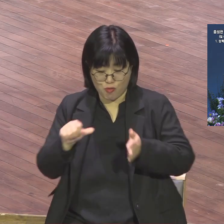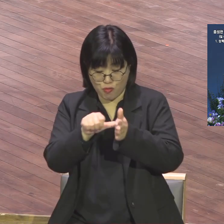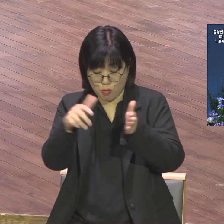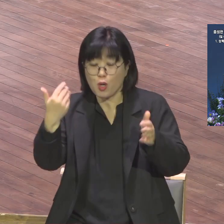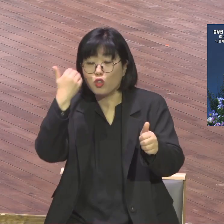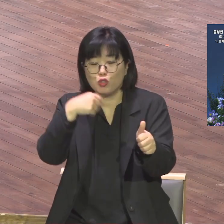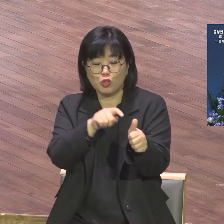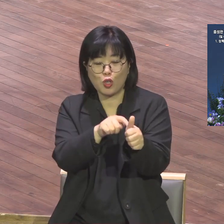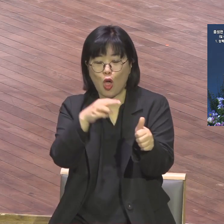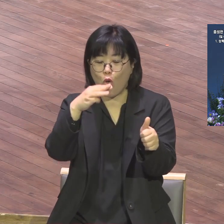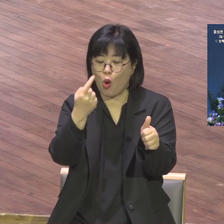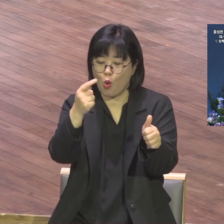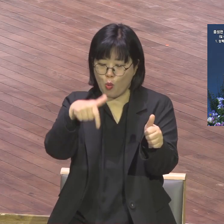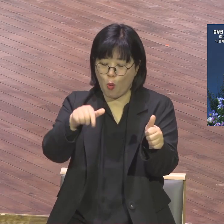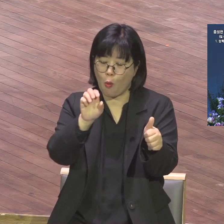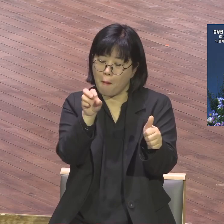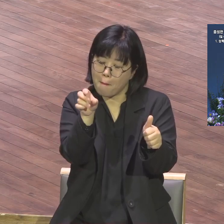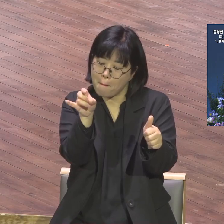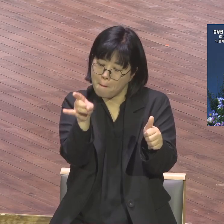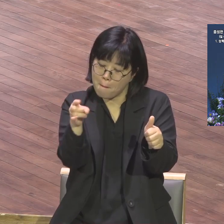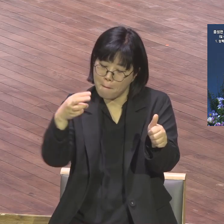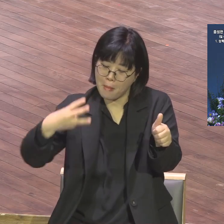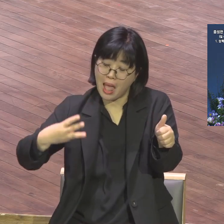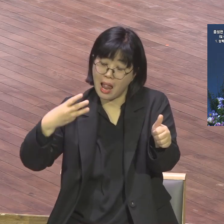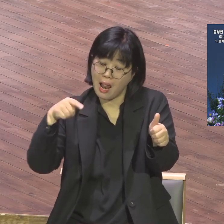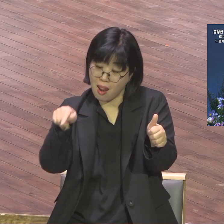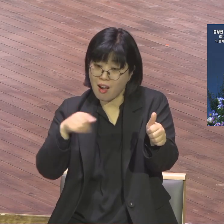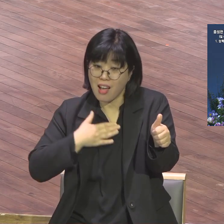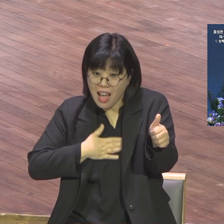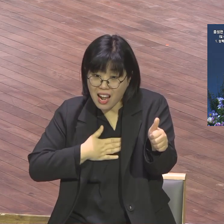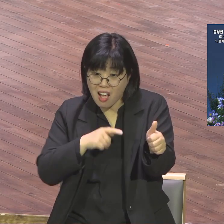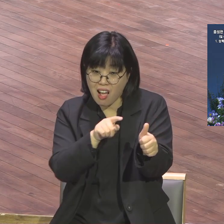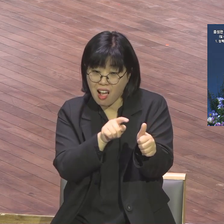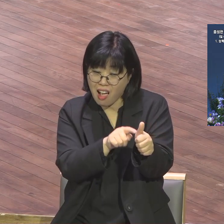조금만 더 동반인 사람들이 그래요. 돈을 모으는 재미를 보면요,